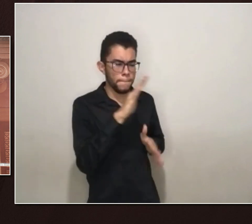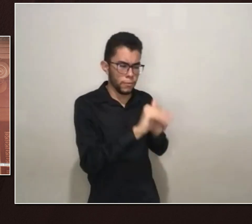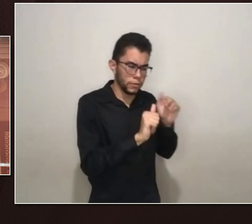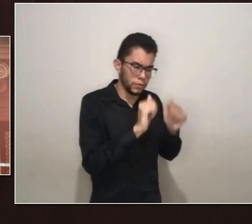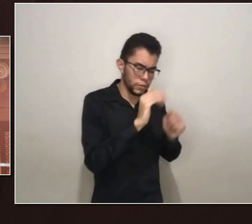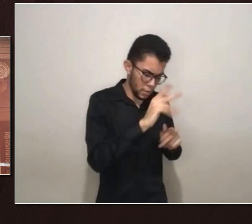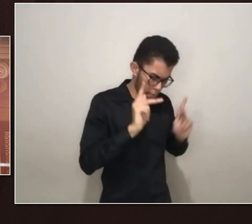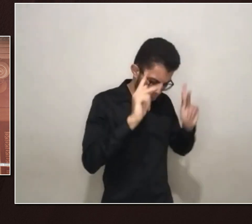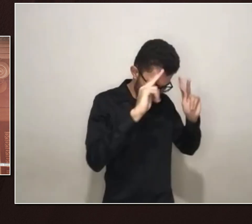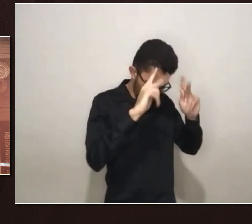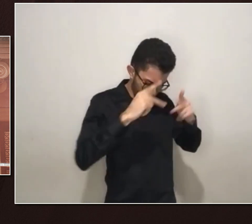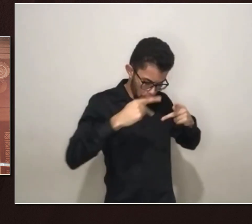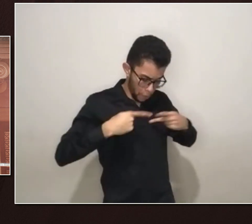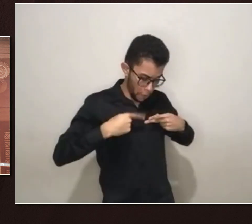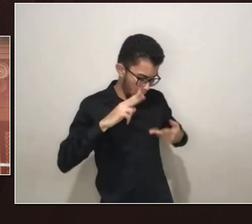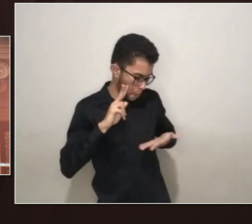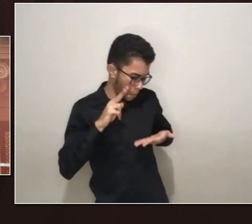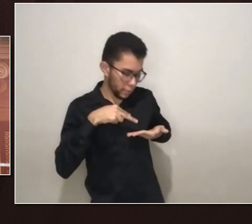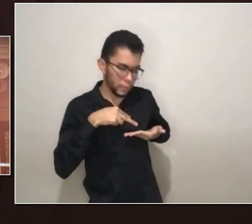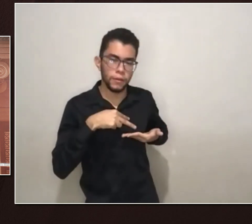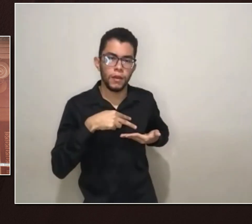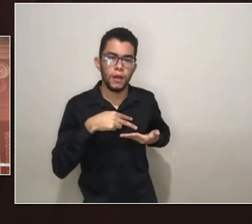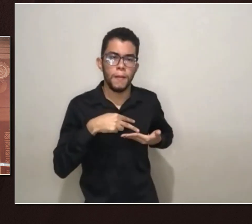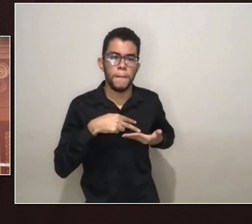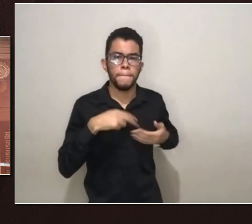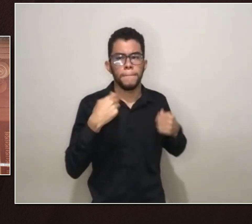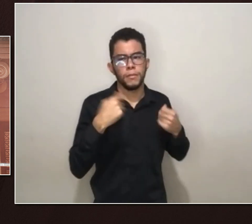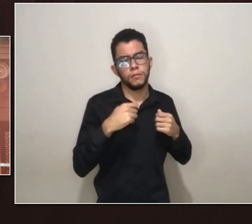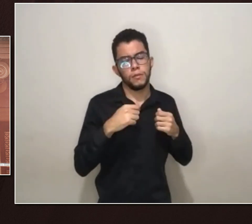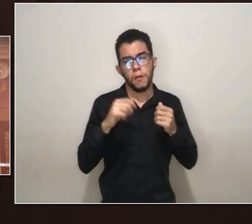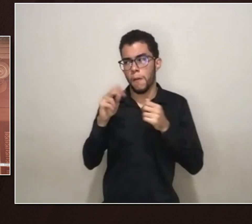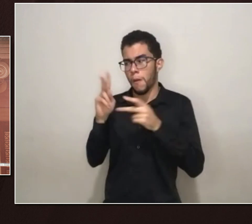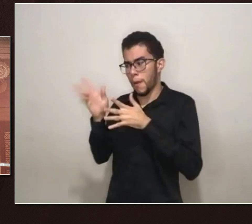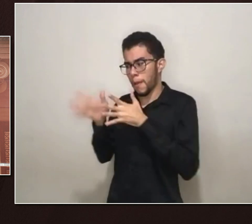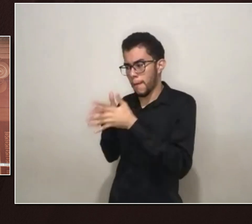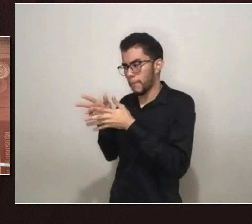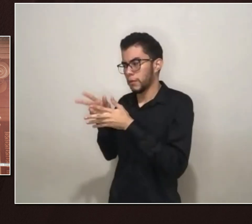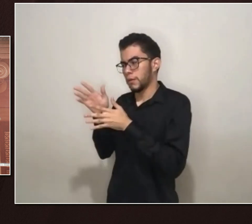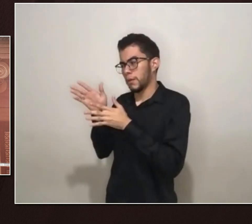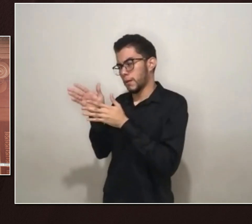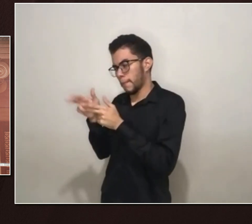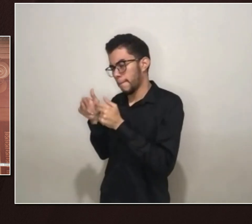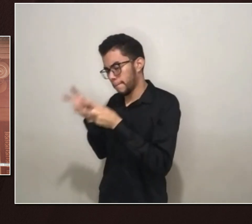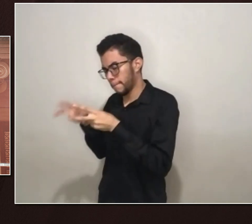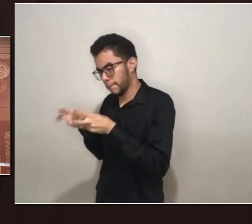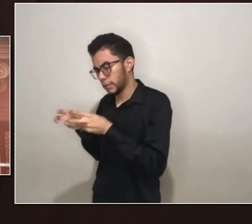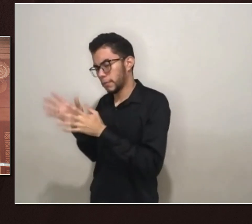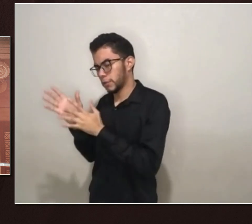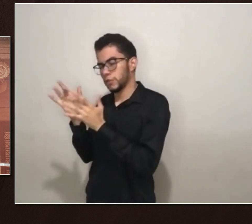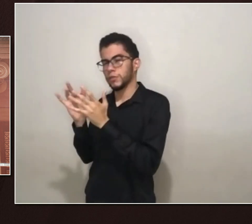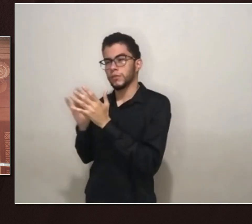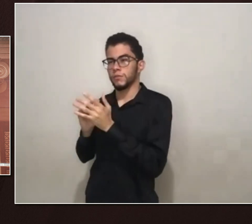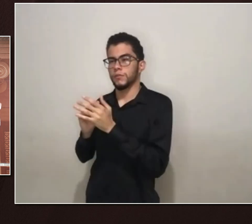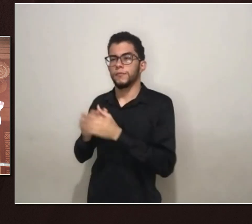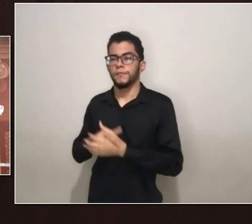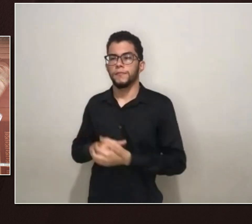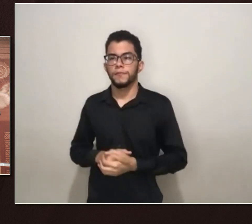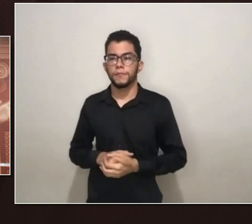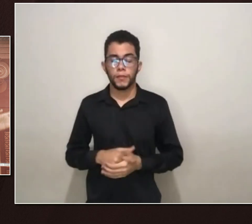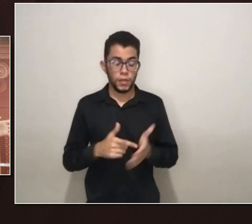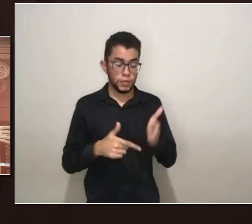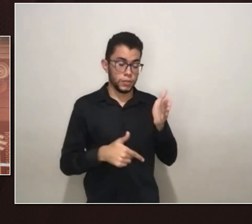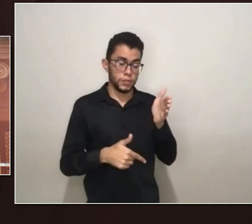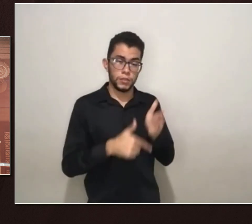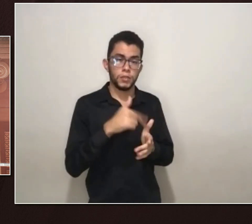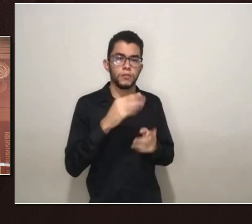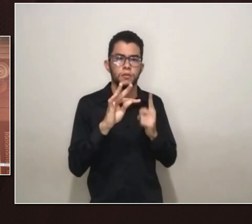homem natural. Então, né? Então vamos nos precaver. E depois tem em 2 Timóteo 1,15, todos os da